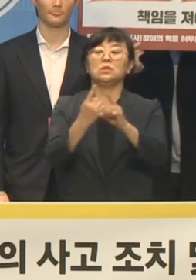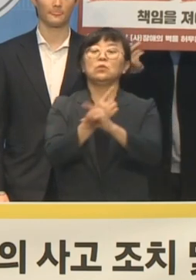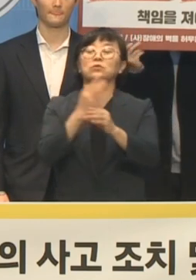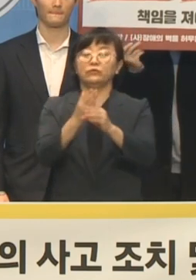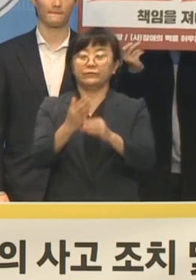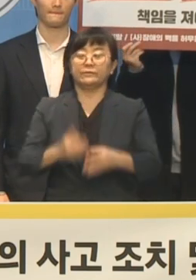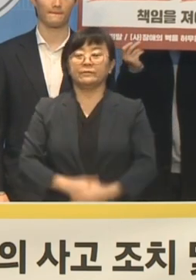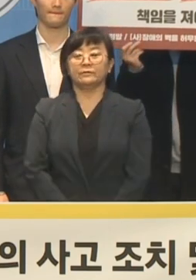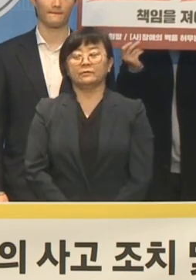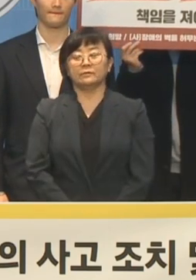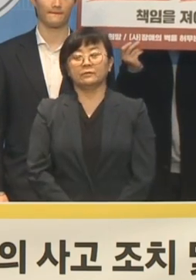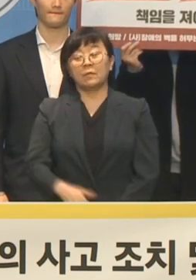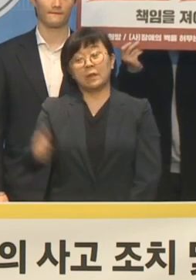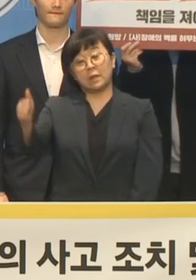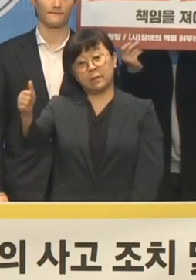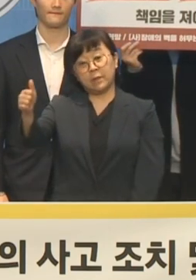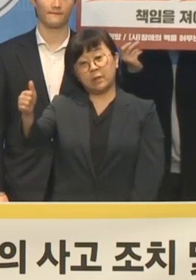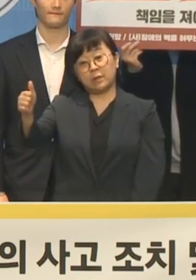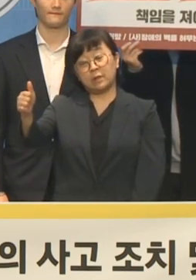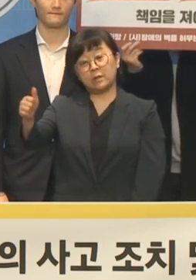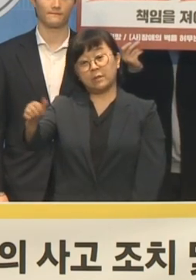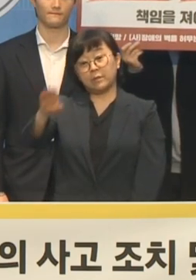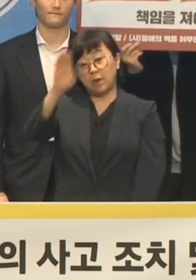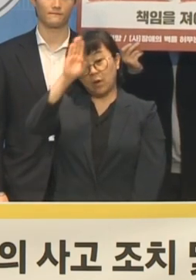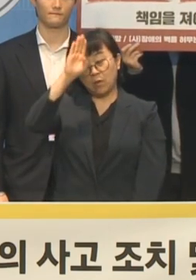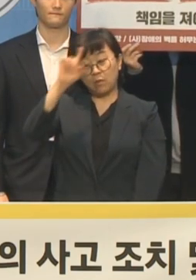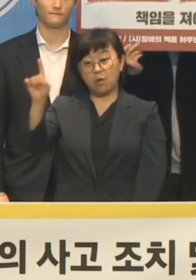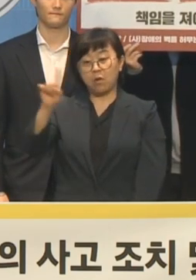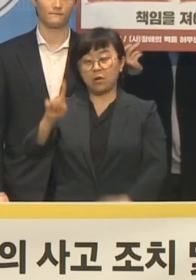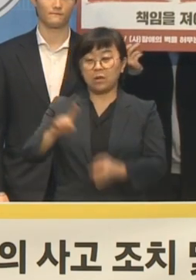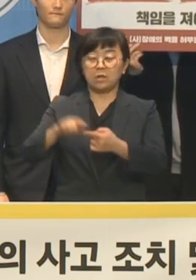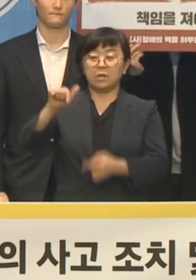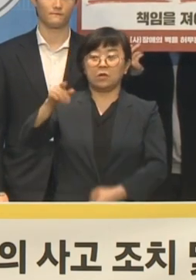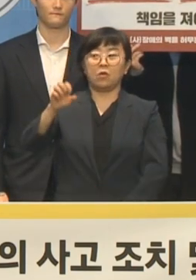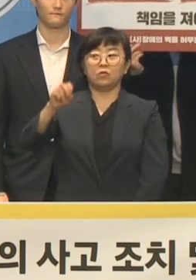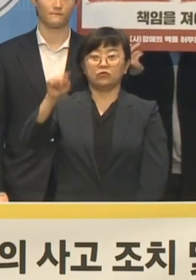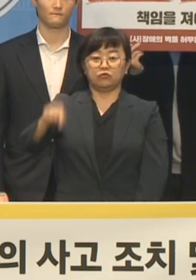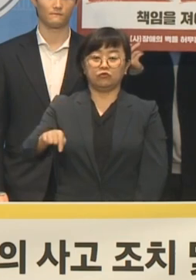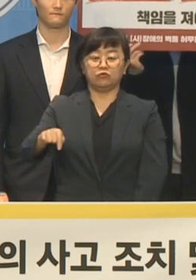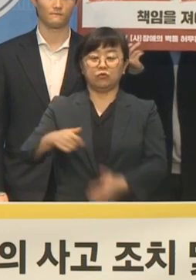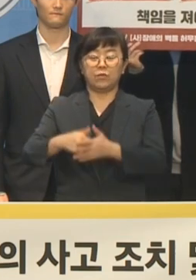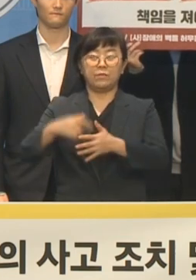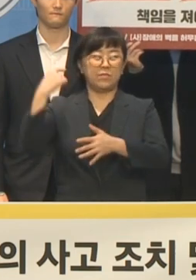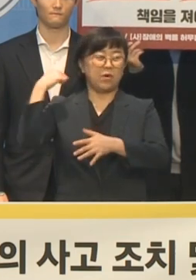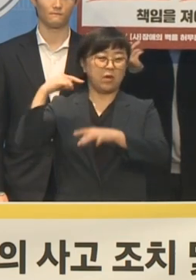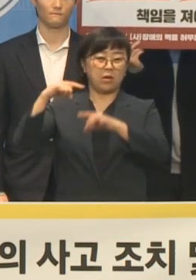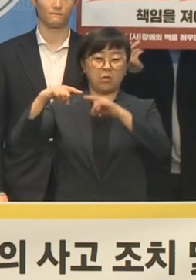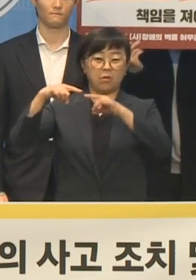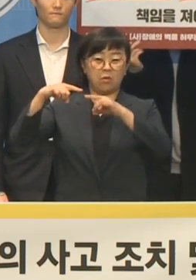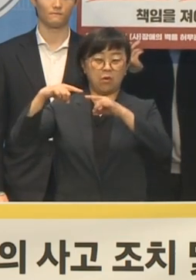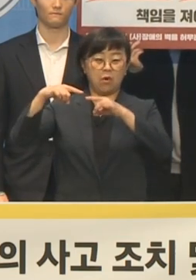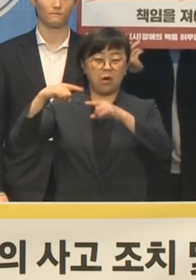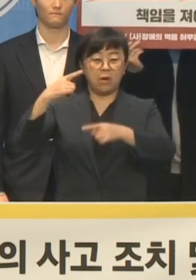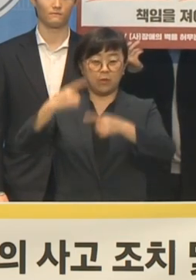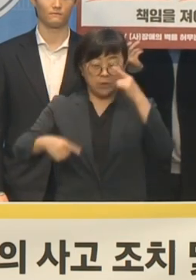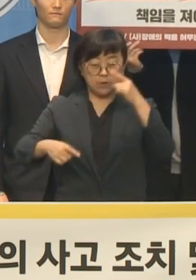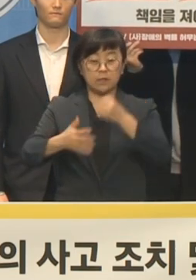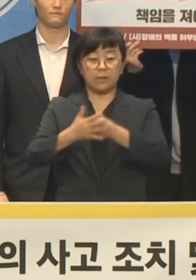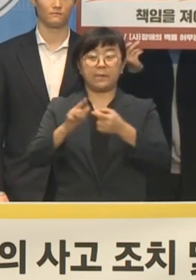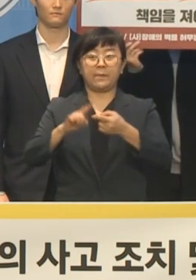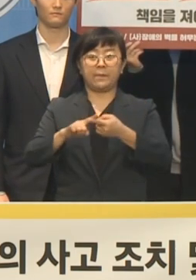있습니다. 남편의 병명은 경수 손상, 경추의 골절, 우측 빗장뼈